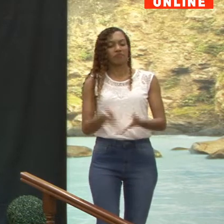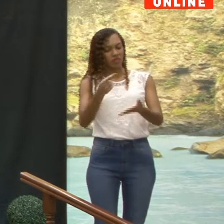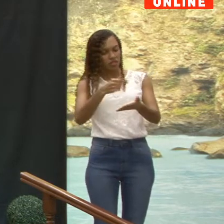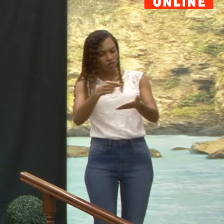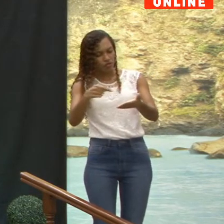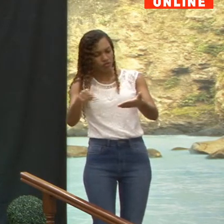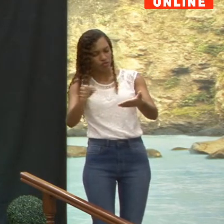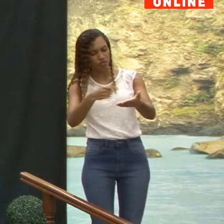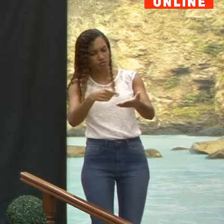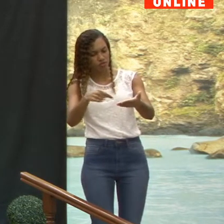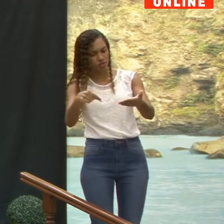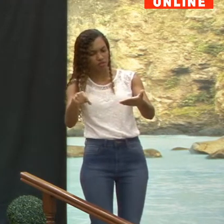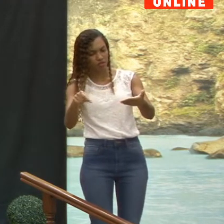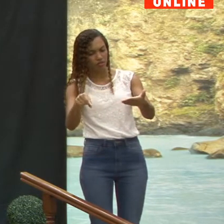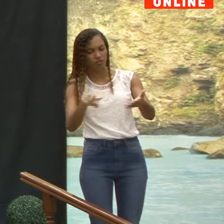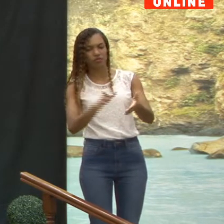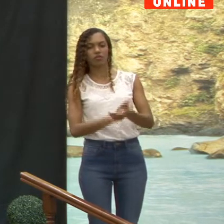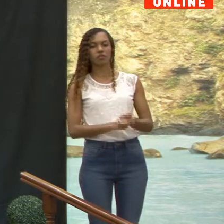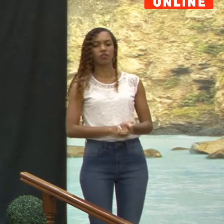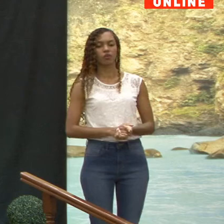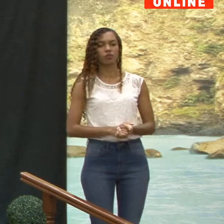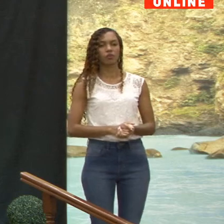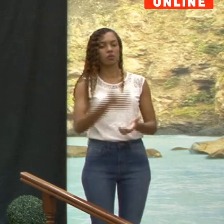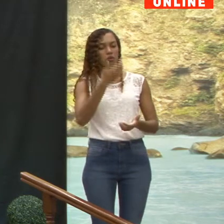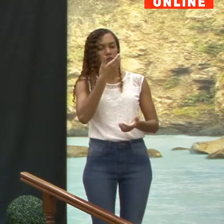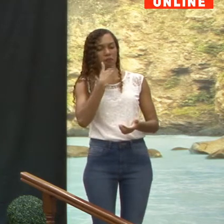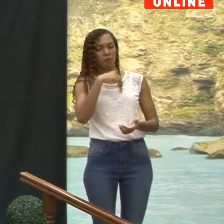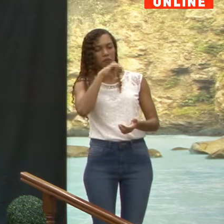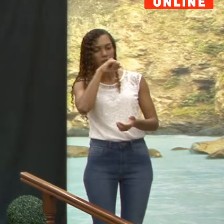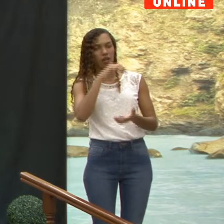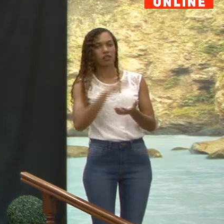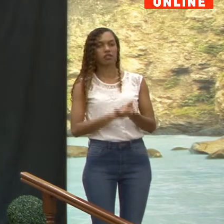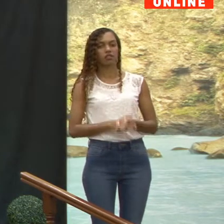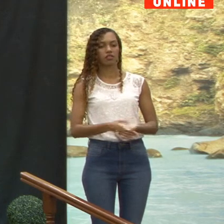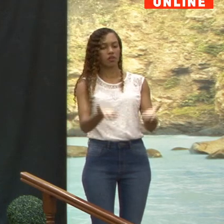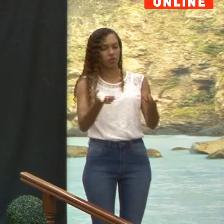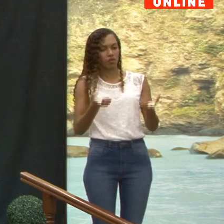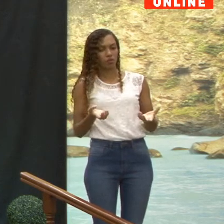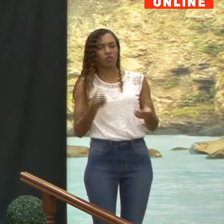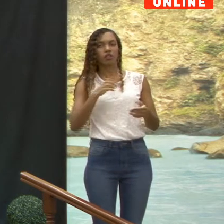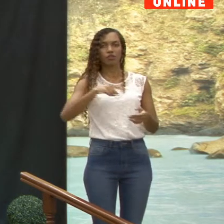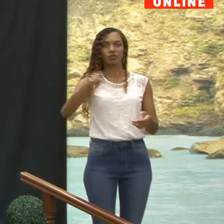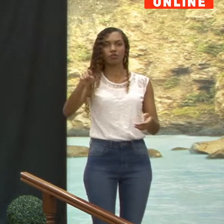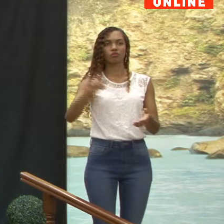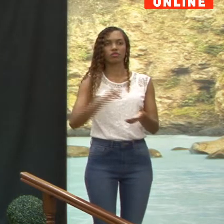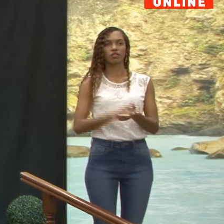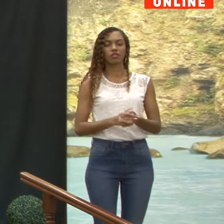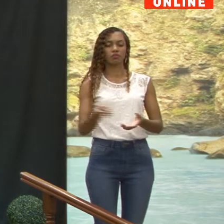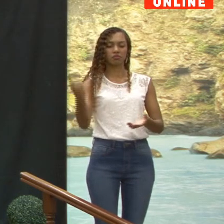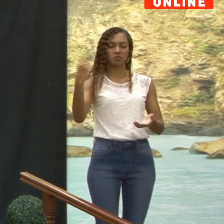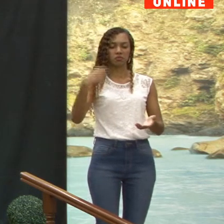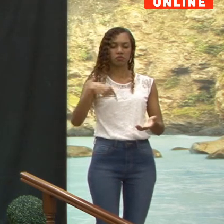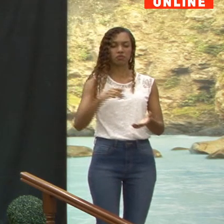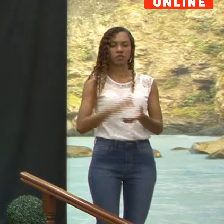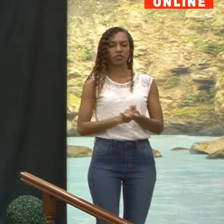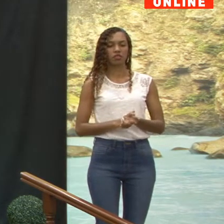voltar, mas eu gostaria de saber se você vai me aceitar de volta. Faz uma coisa,